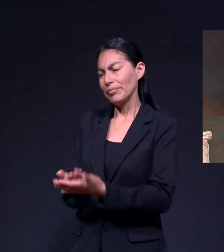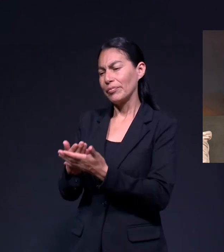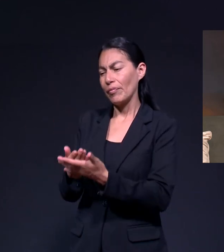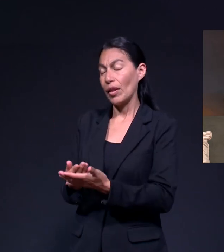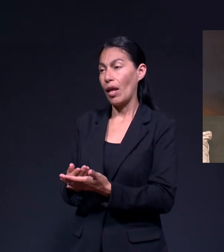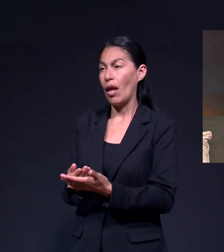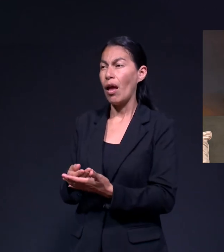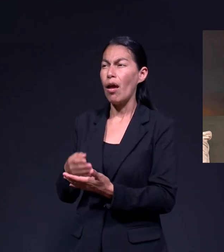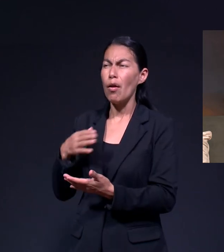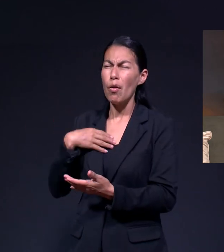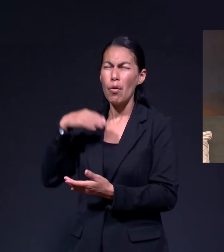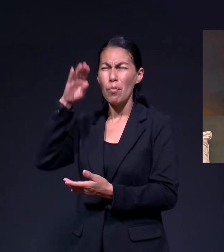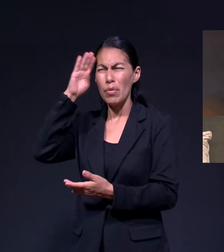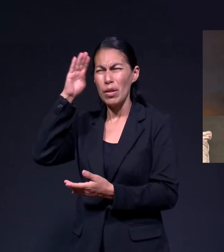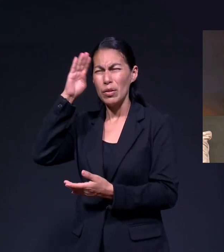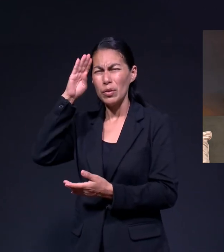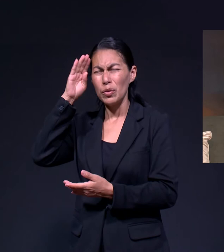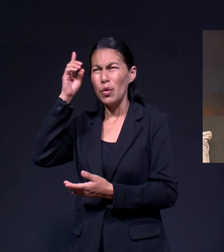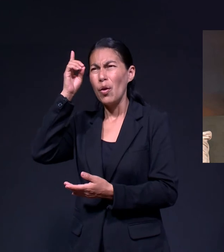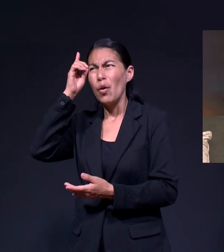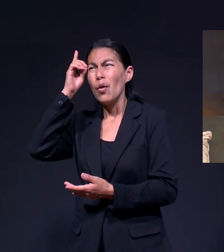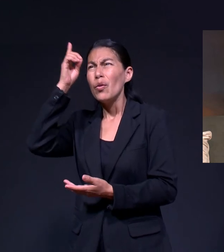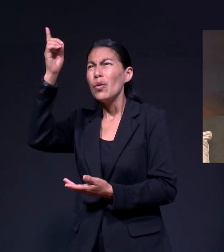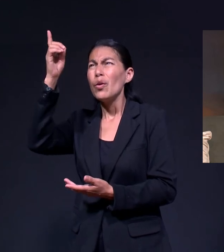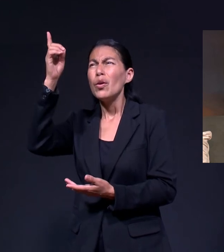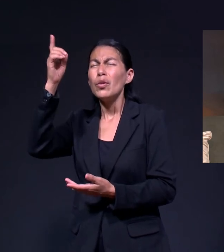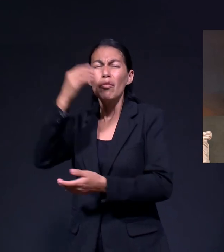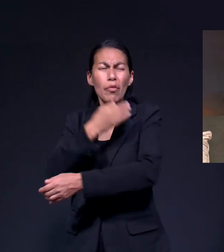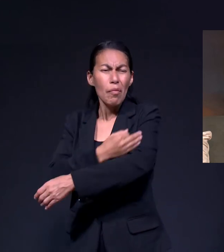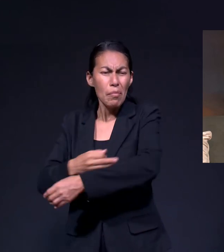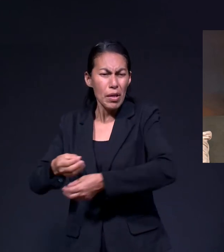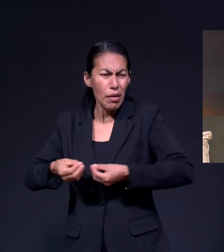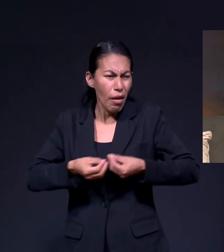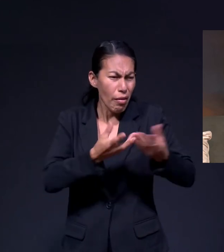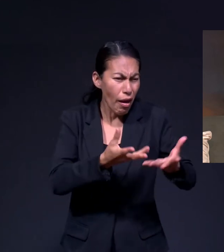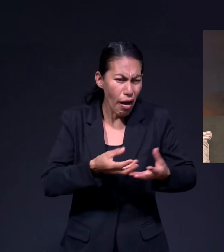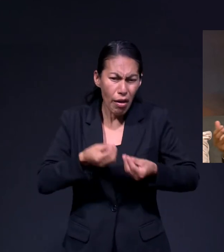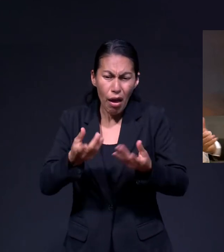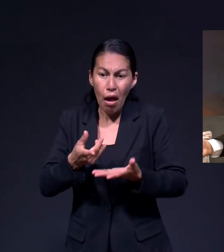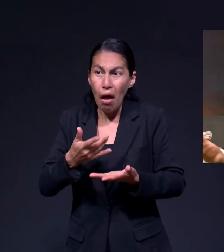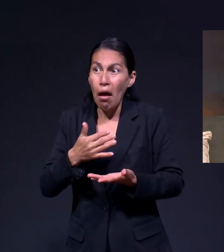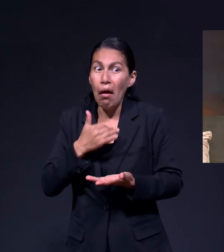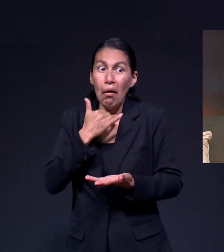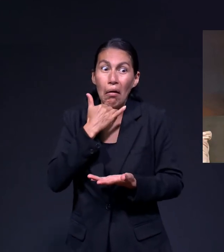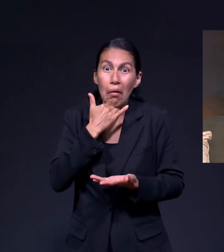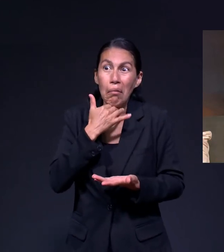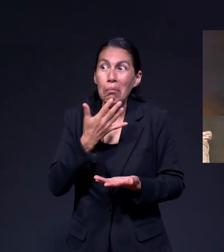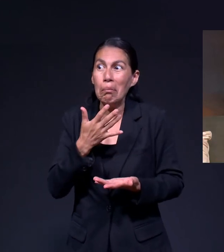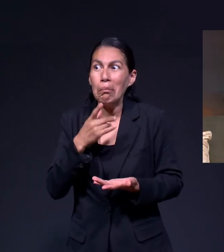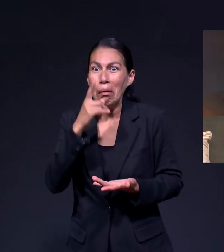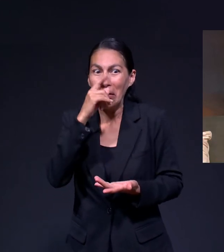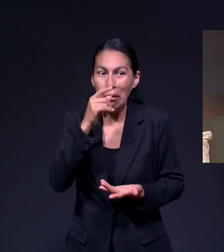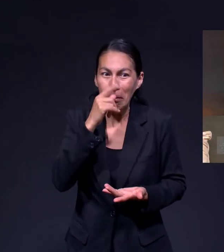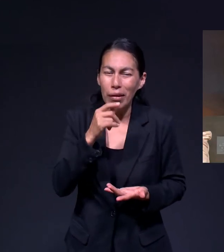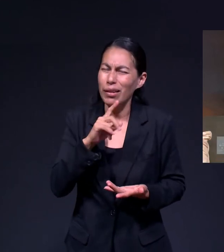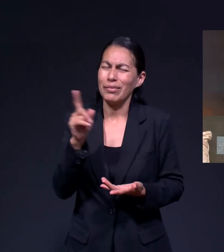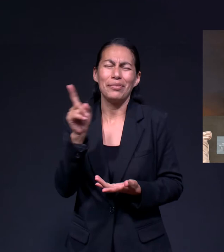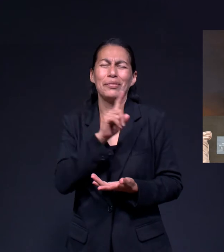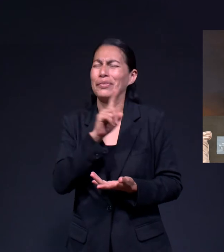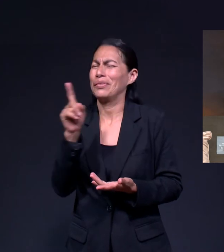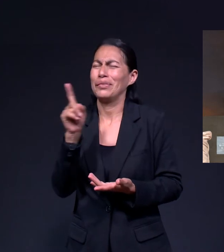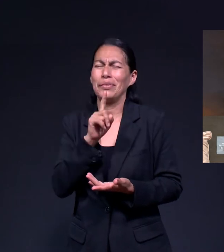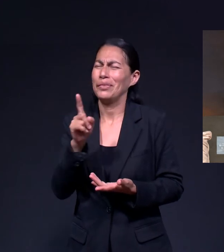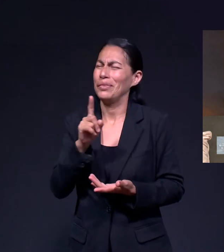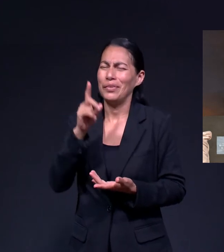siempre me ha gustado pensar de que dios no se equivoca con la familia que te da porque mis papás están dentistas mis hábitos